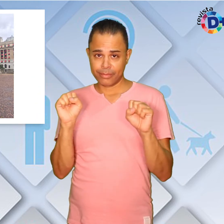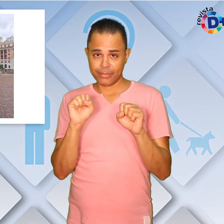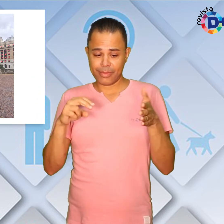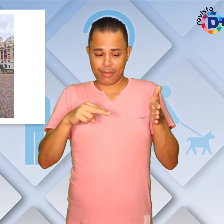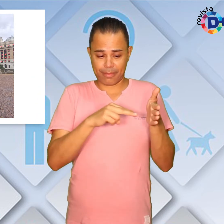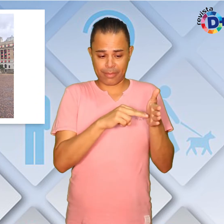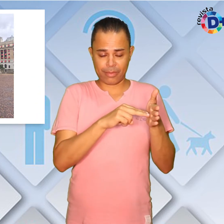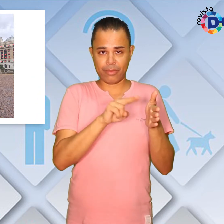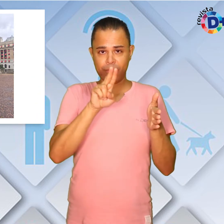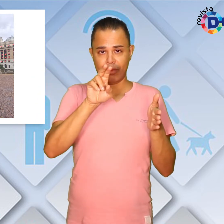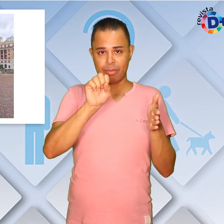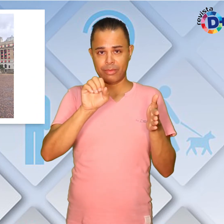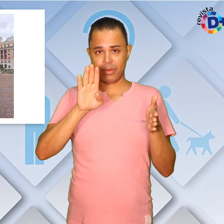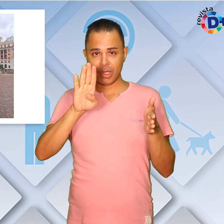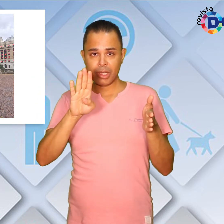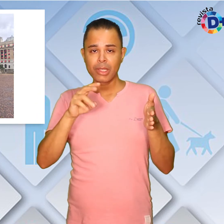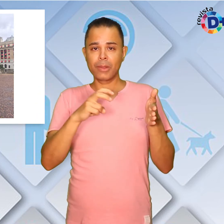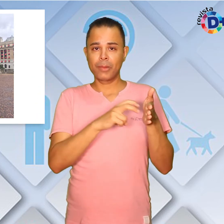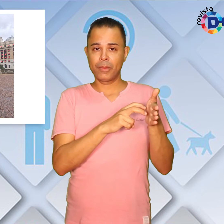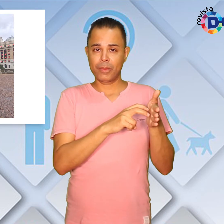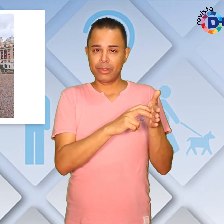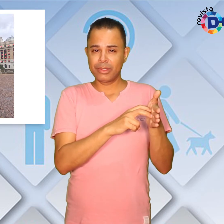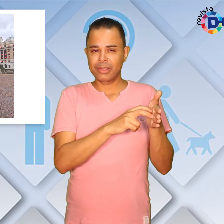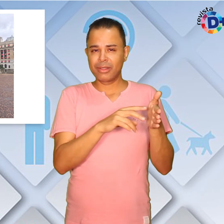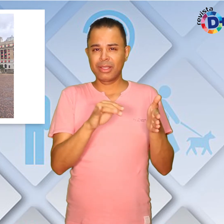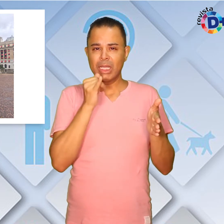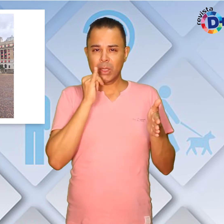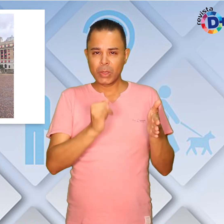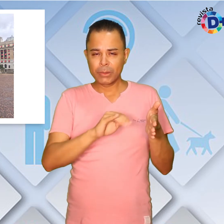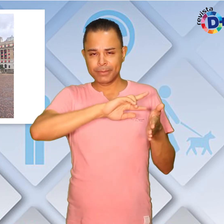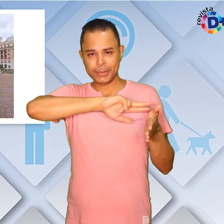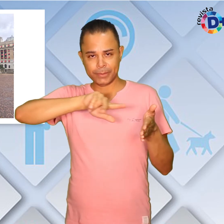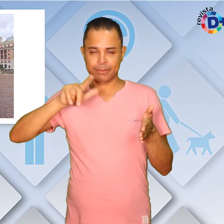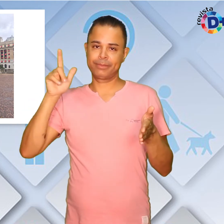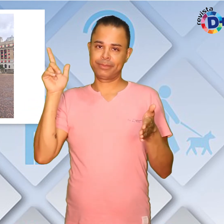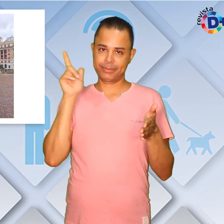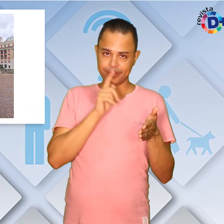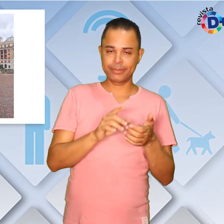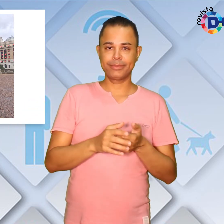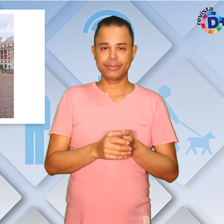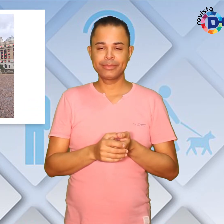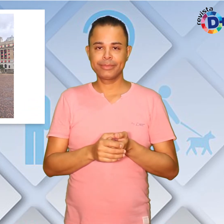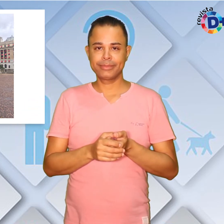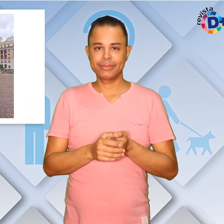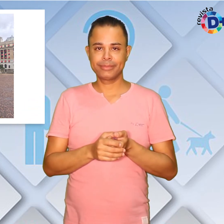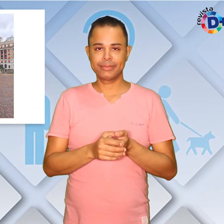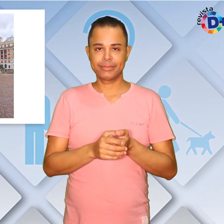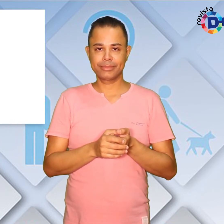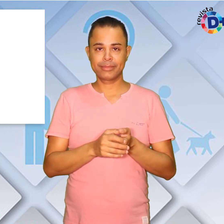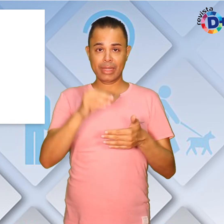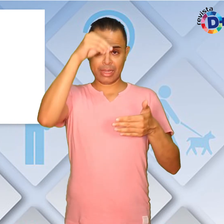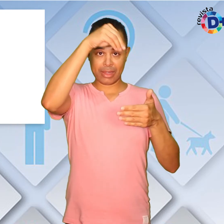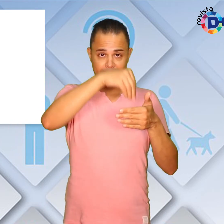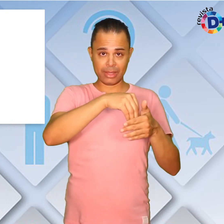usb para carregamento de equipamentos eletrônicos e capacidade total para